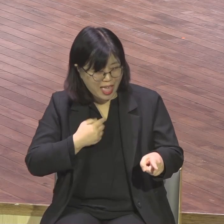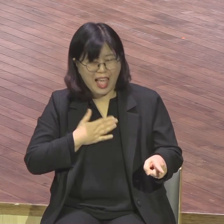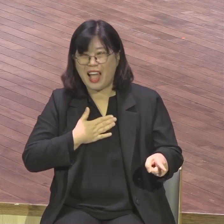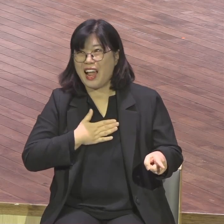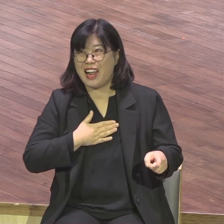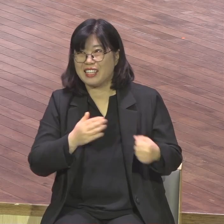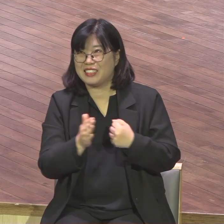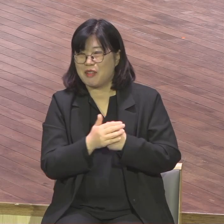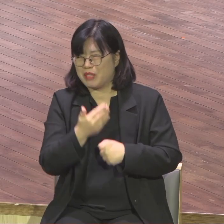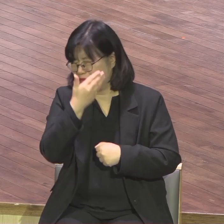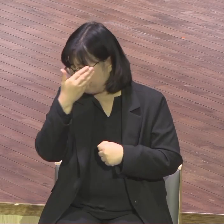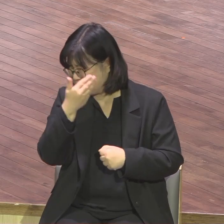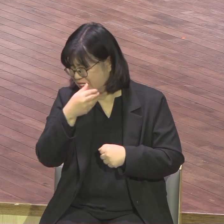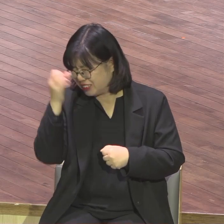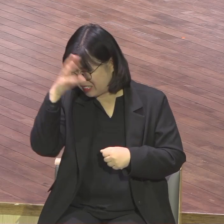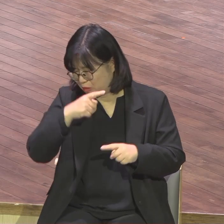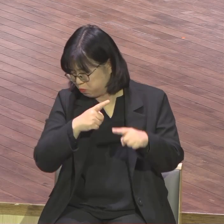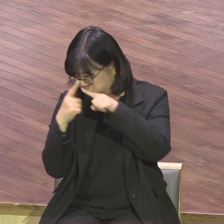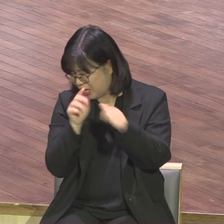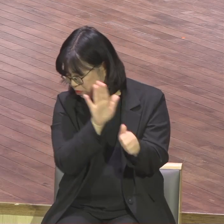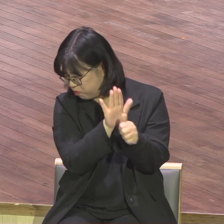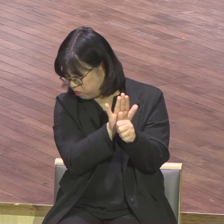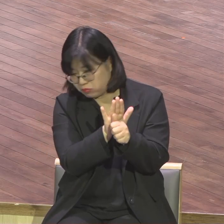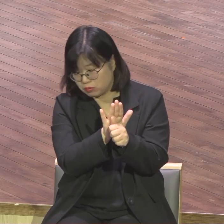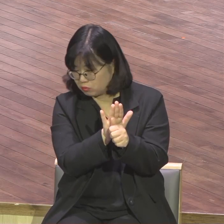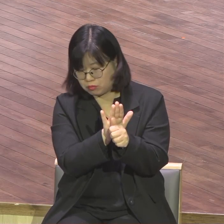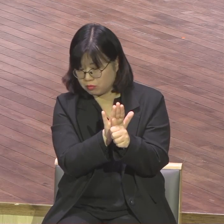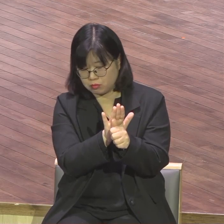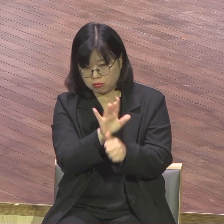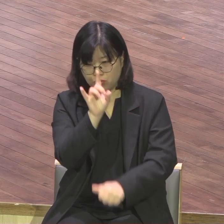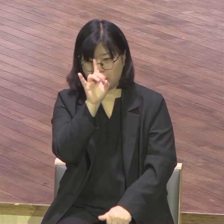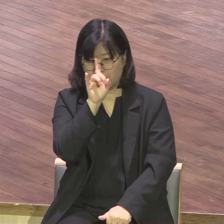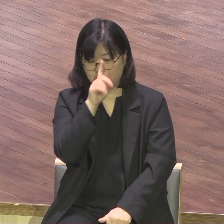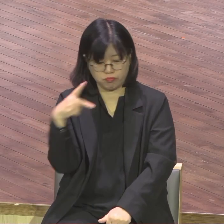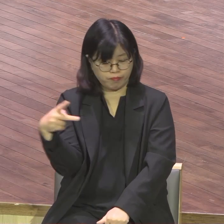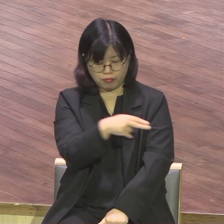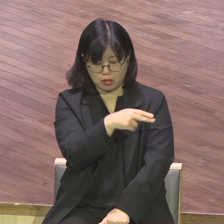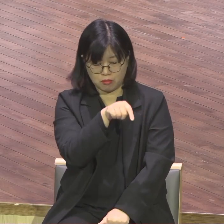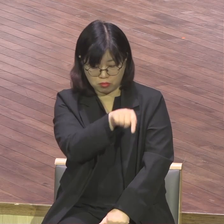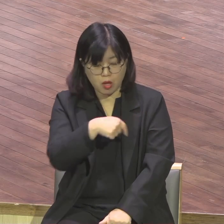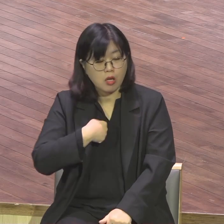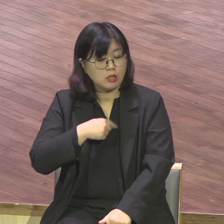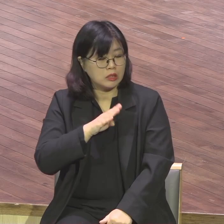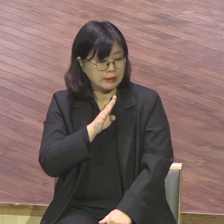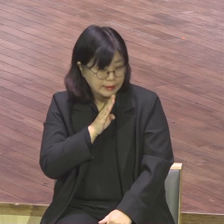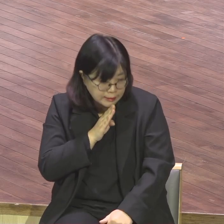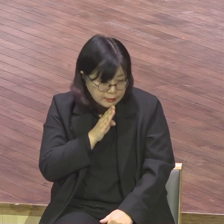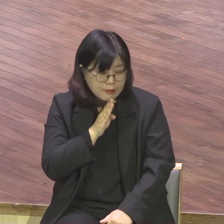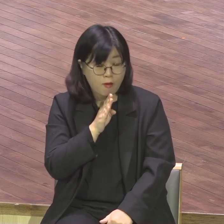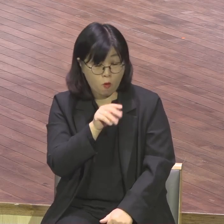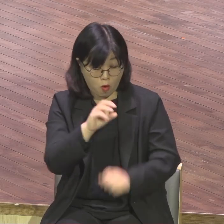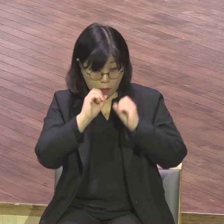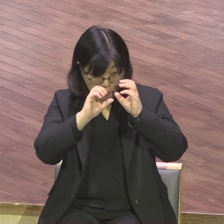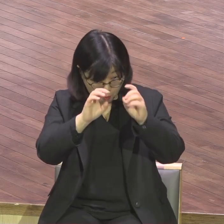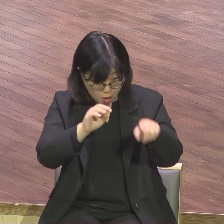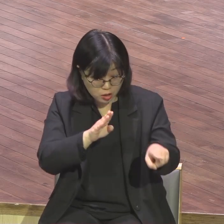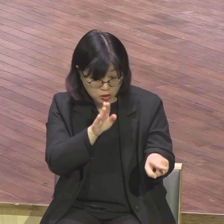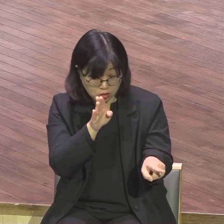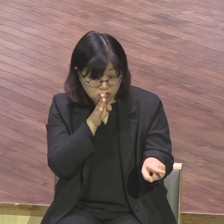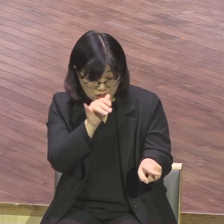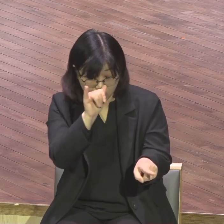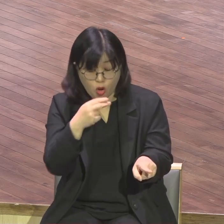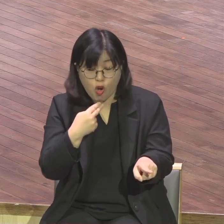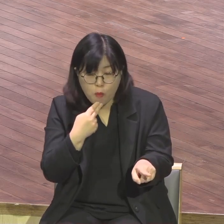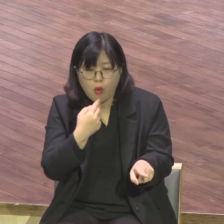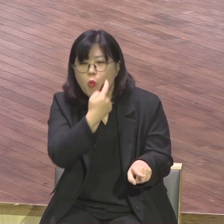모든 것들이 있다고 하면 과감하게 다 정리를 하자. 이제는 본격적으로 현장을 파고드는